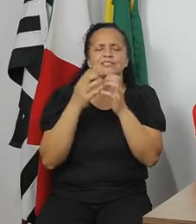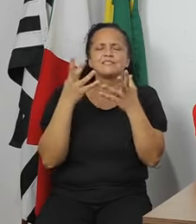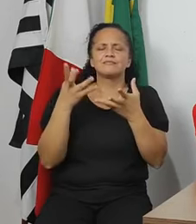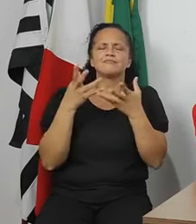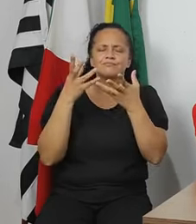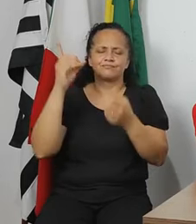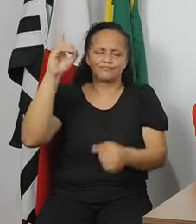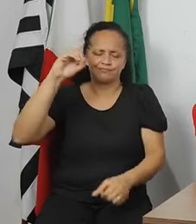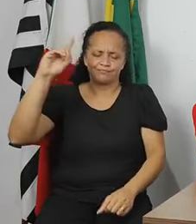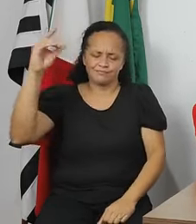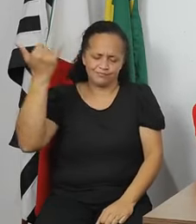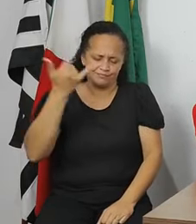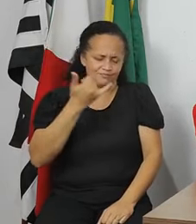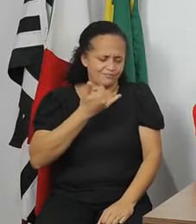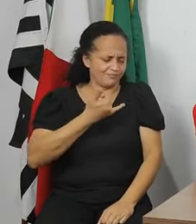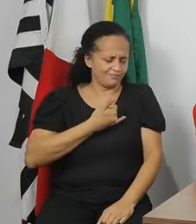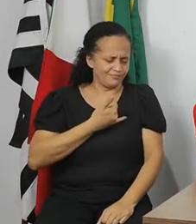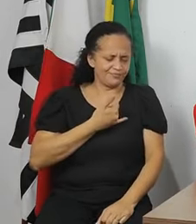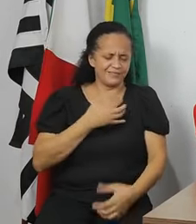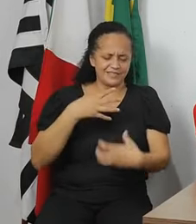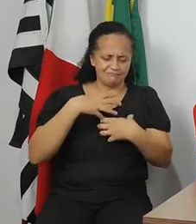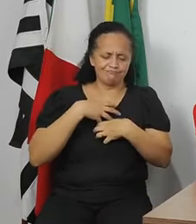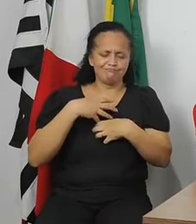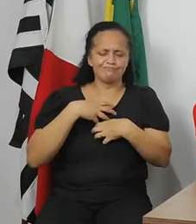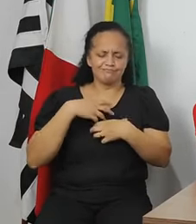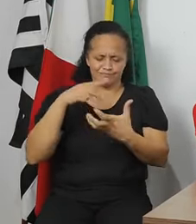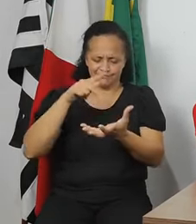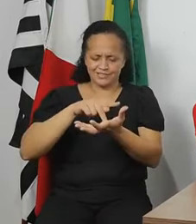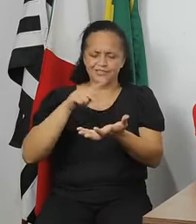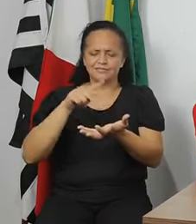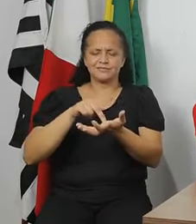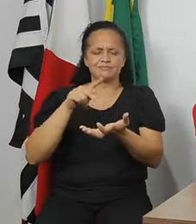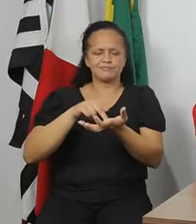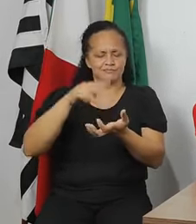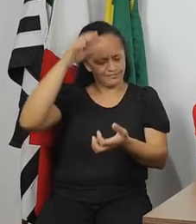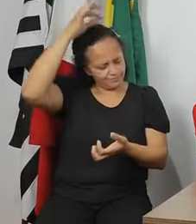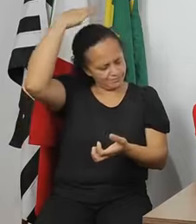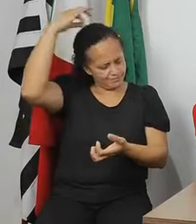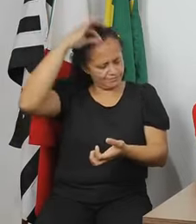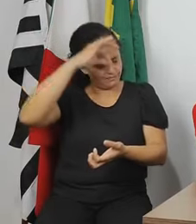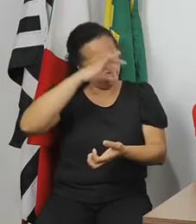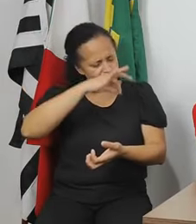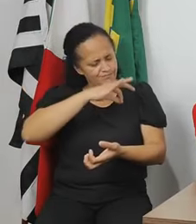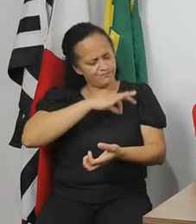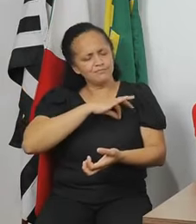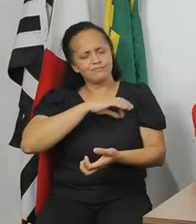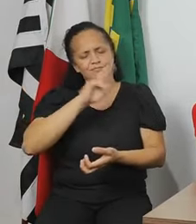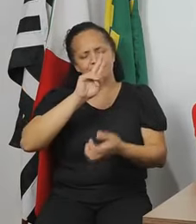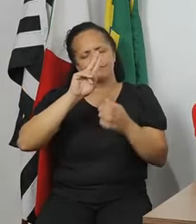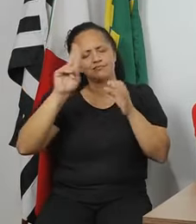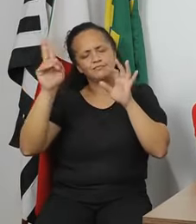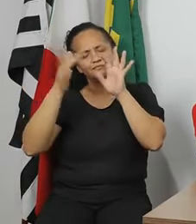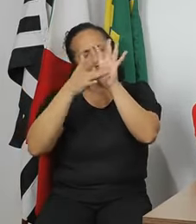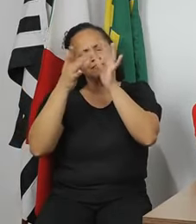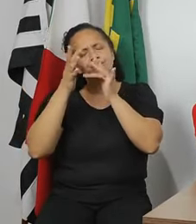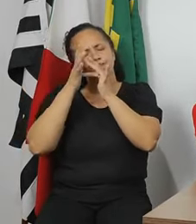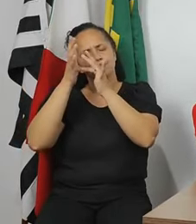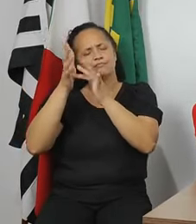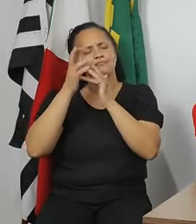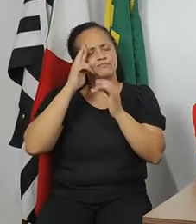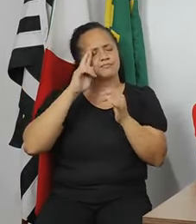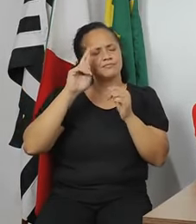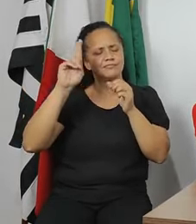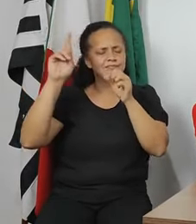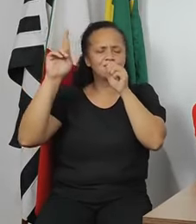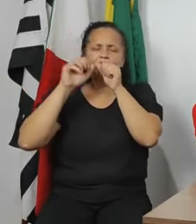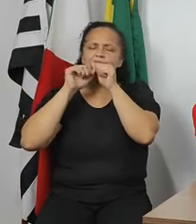falar, a tua voz, a voz do doce Espírito, Pai. Em nome de Jesus, ó Deus, que o Senhor faça com que essa palavra caia